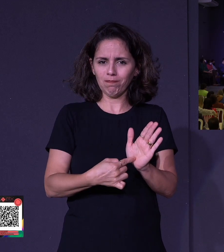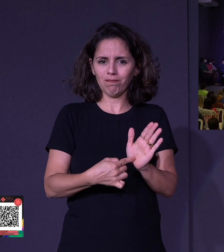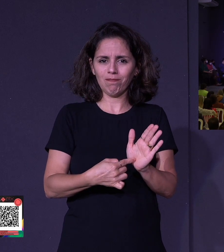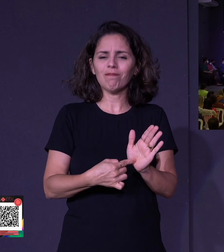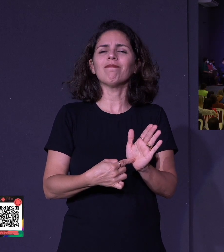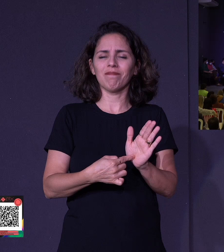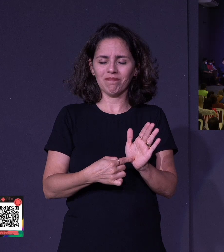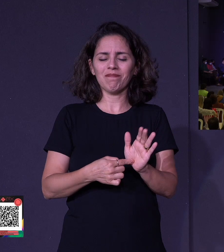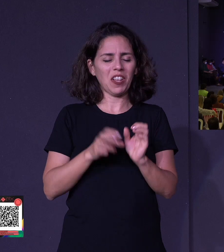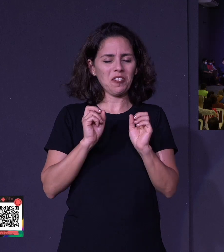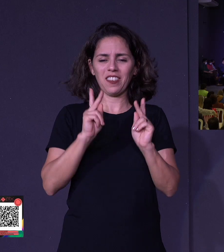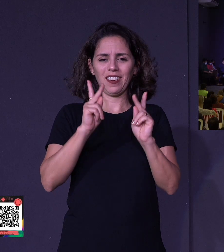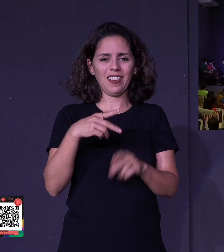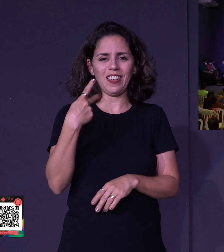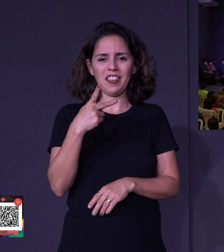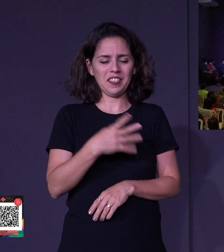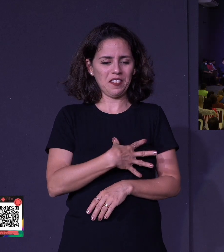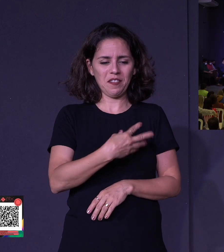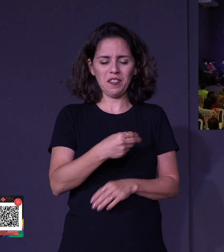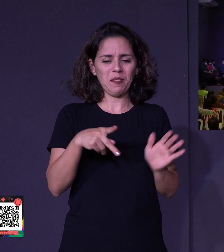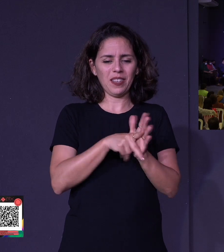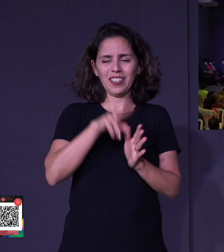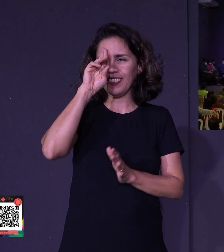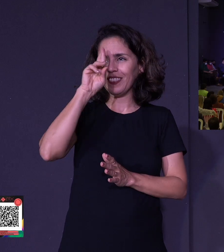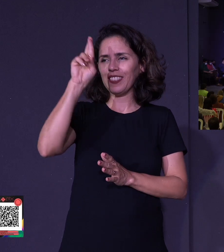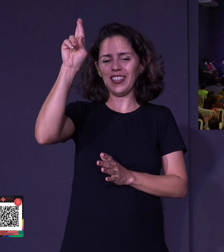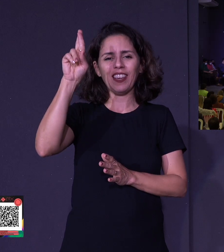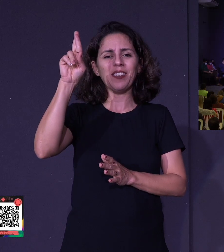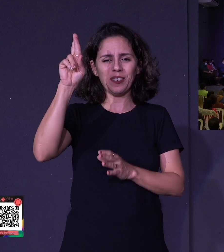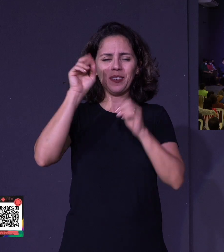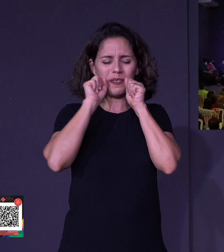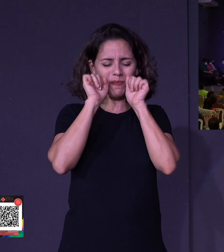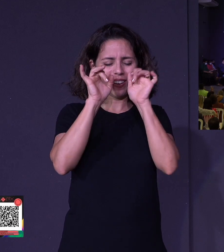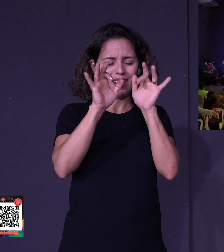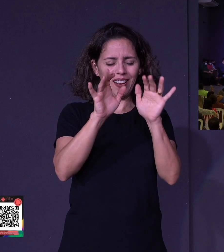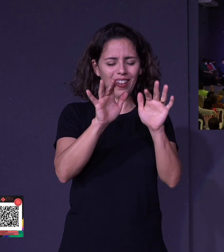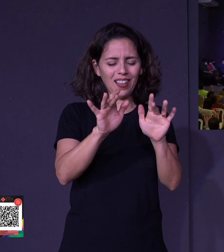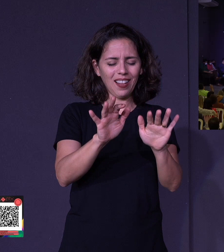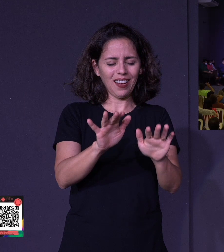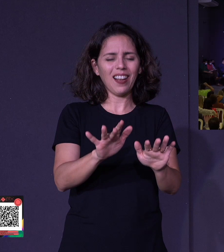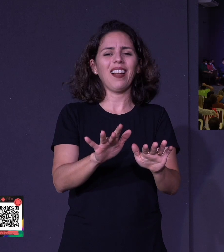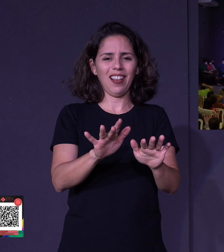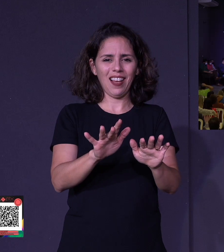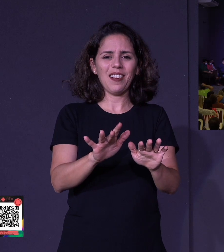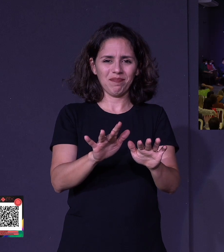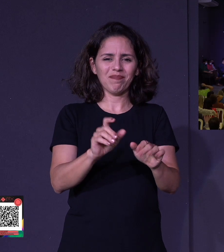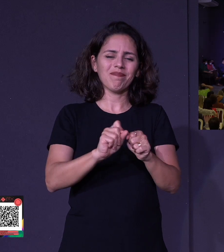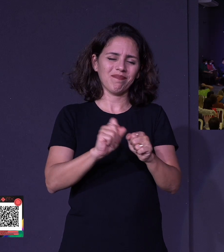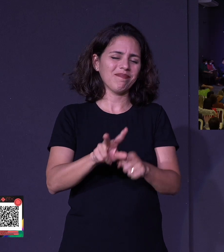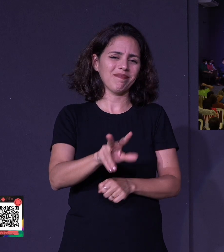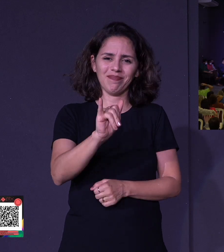do Senhor. E sobre a vida deles se cumprirá a bênção do